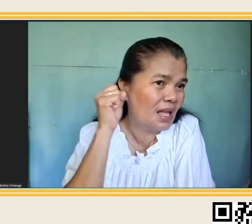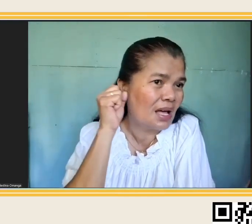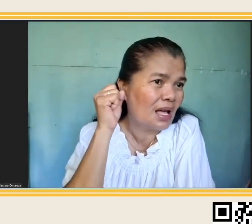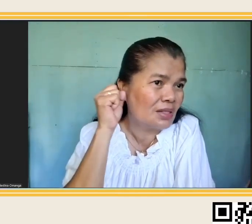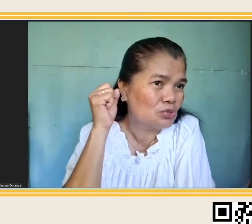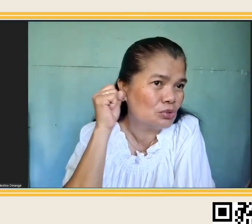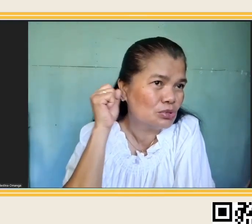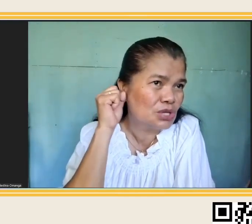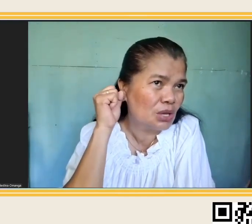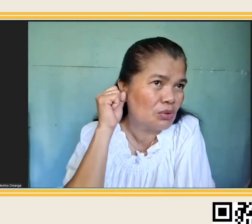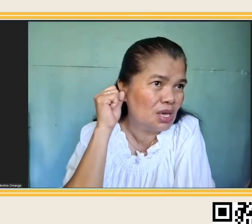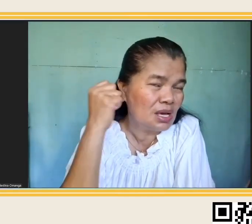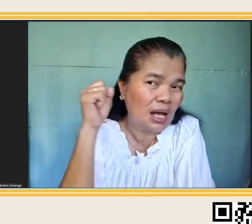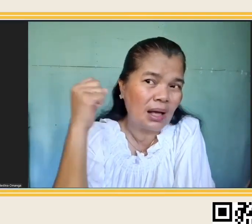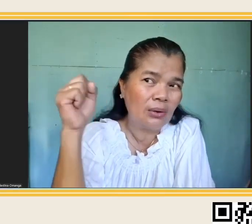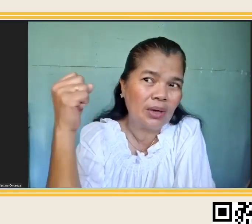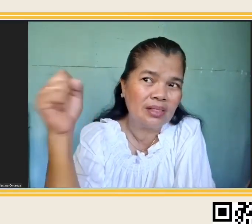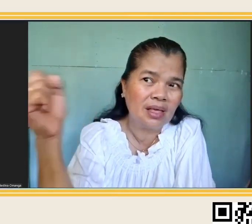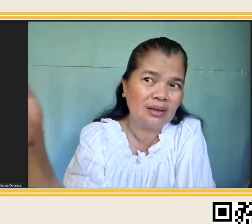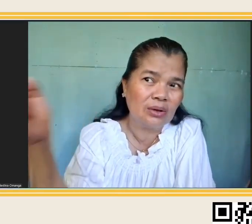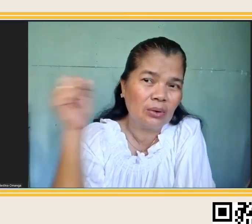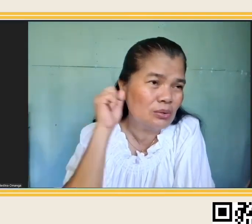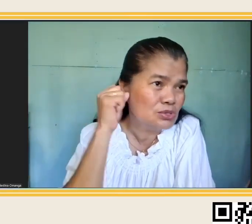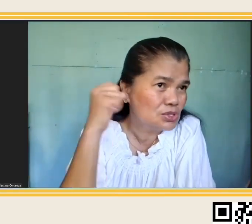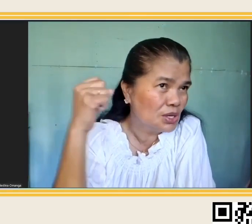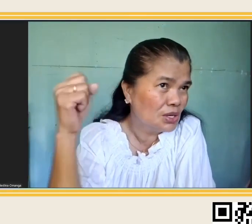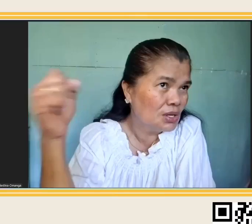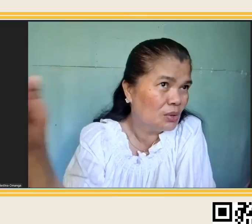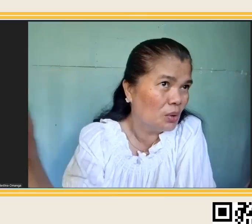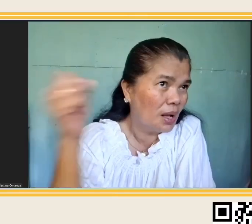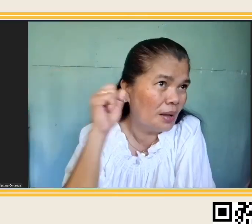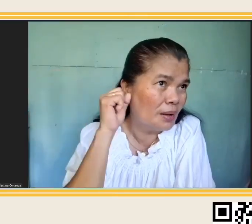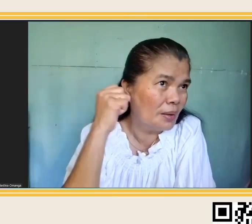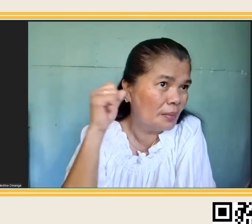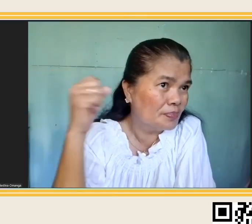hand, nakaturo sa yung hikaw, and then goes,